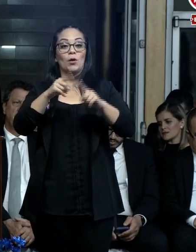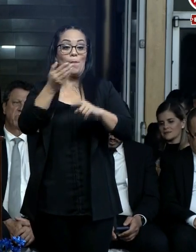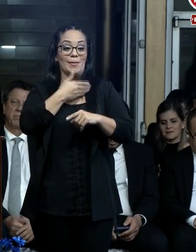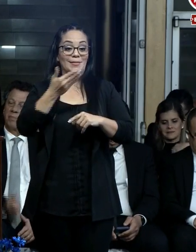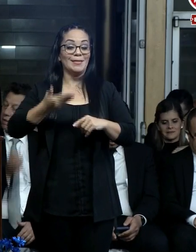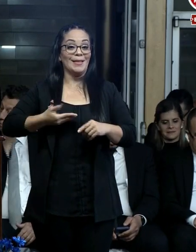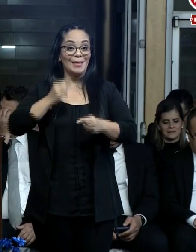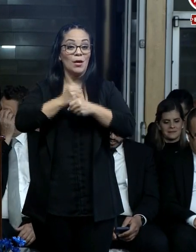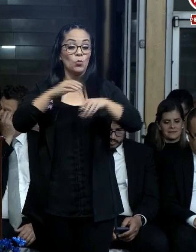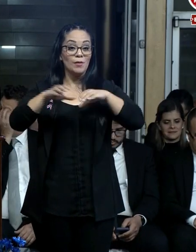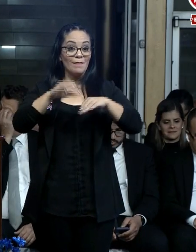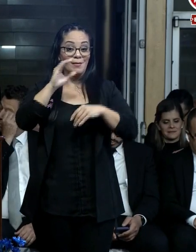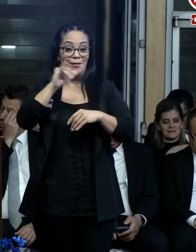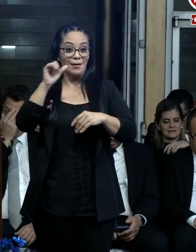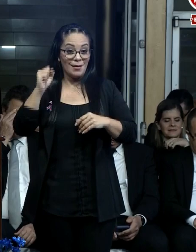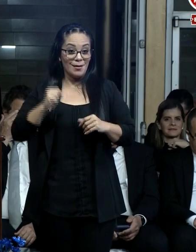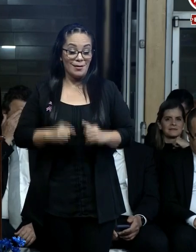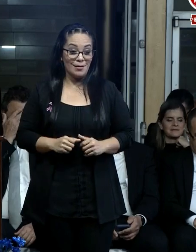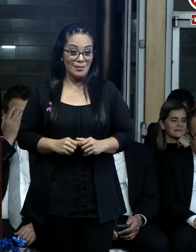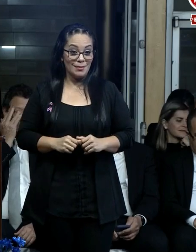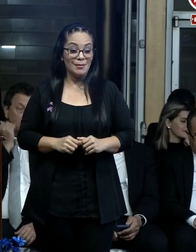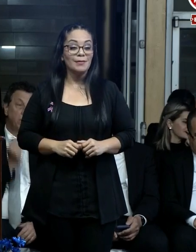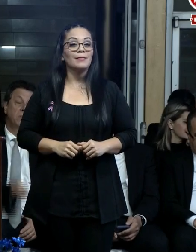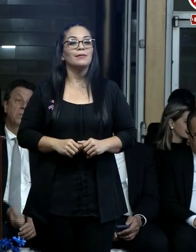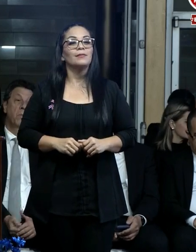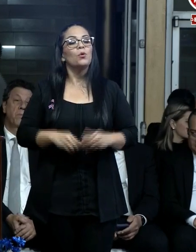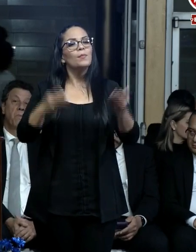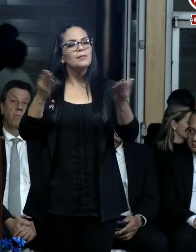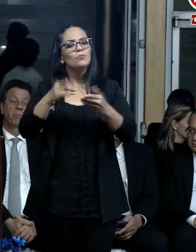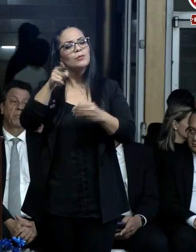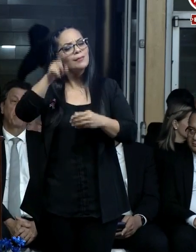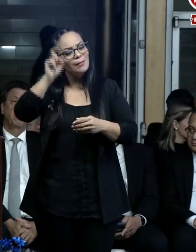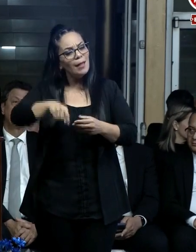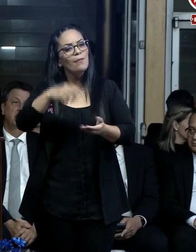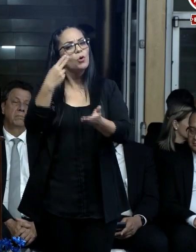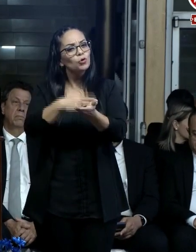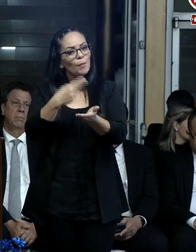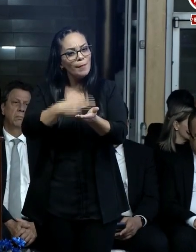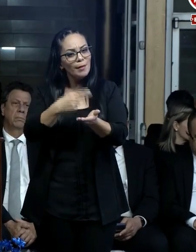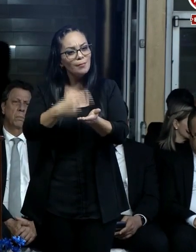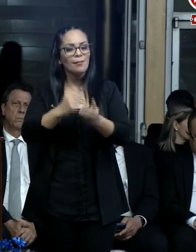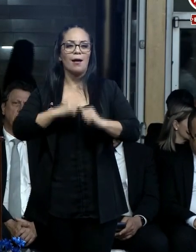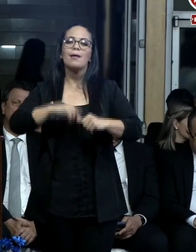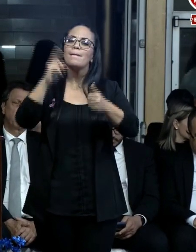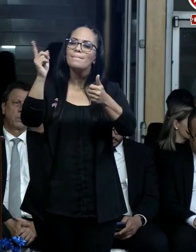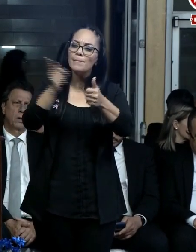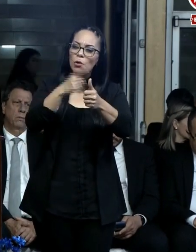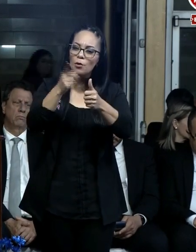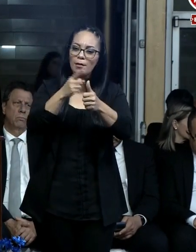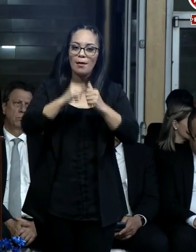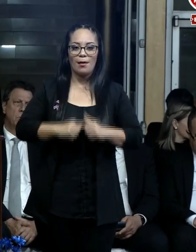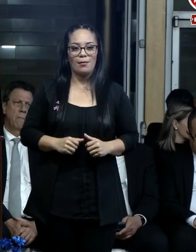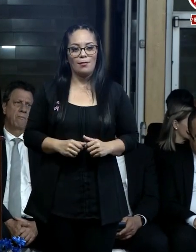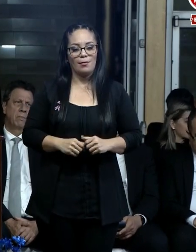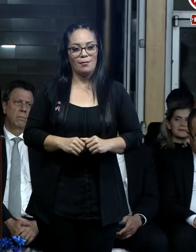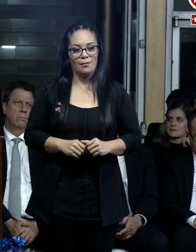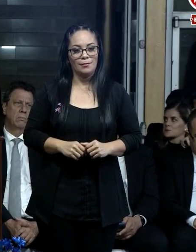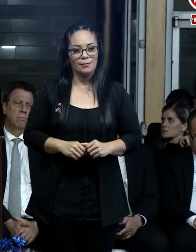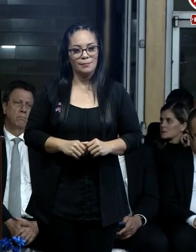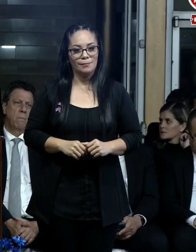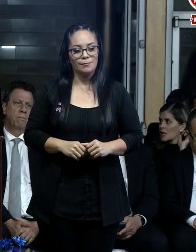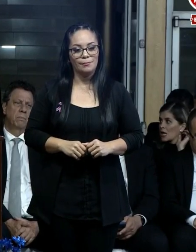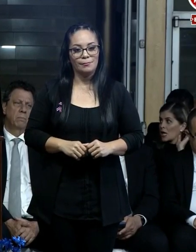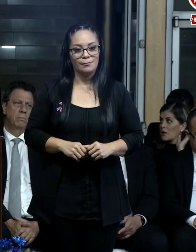ejecutiva de la Caja, que ese hospital debe ser una prioridad.